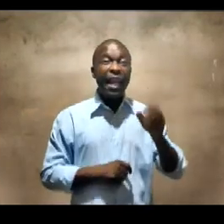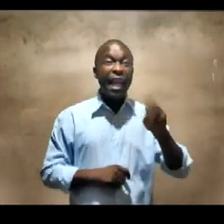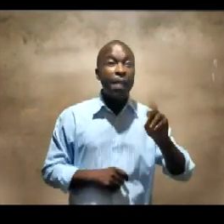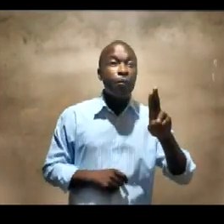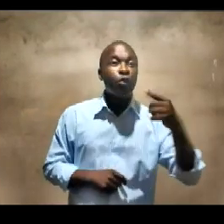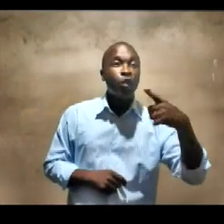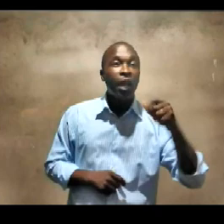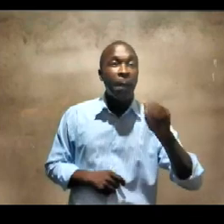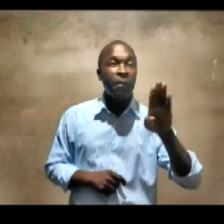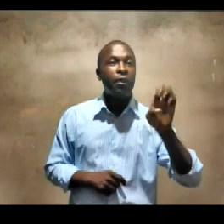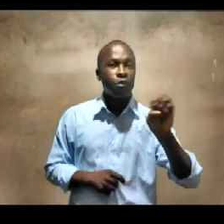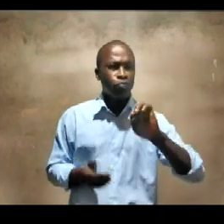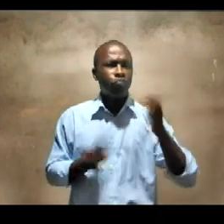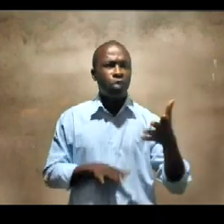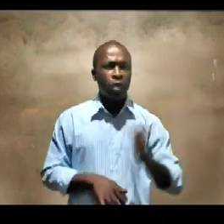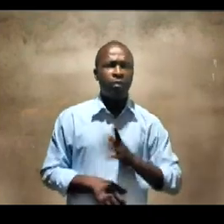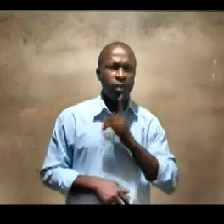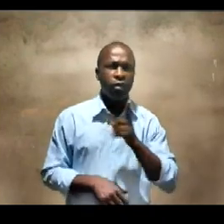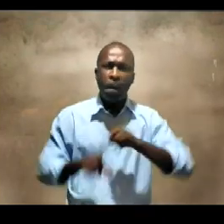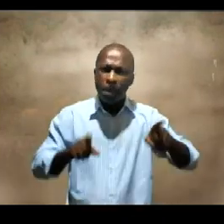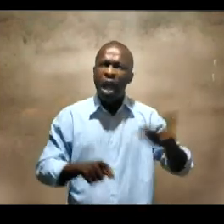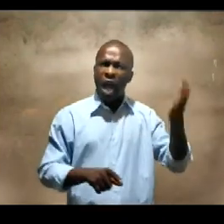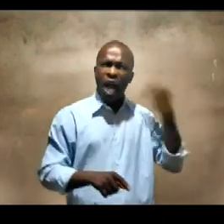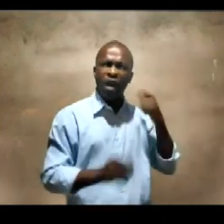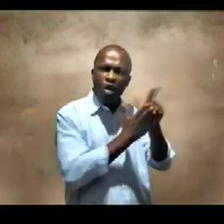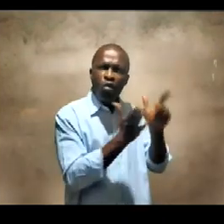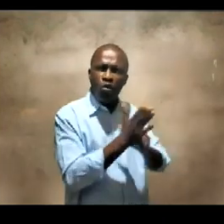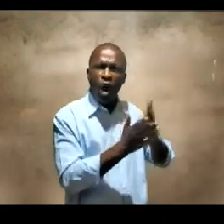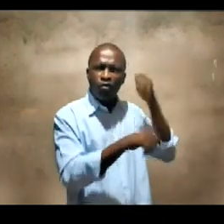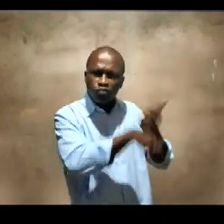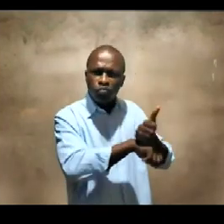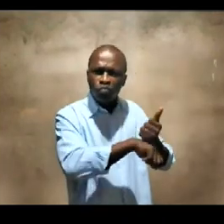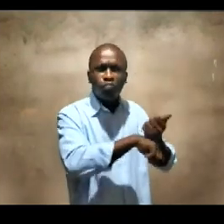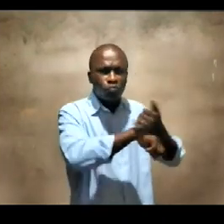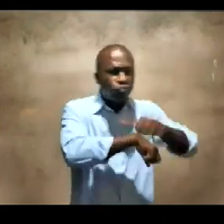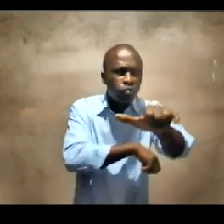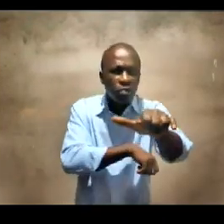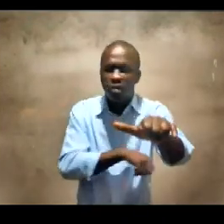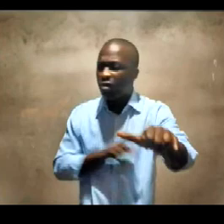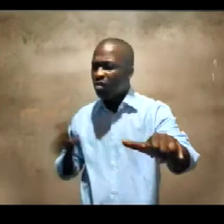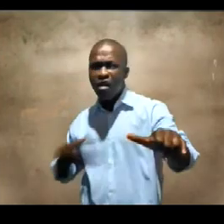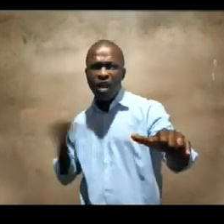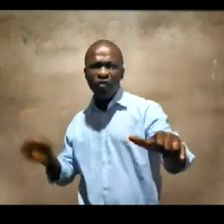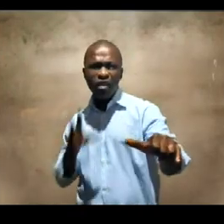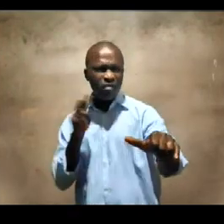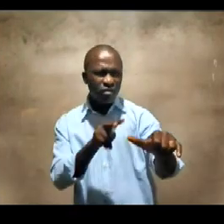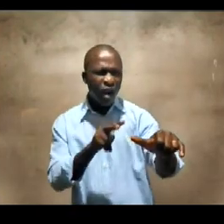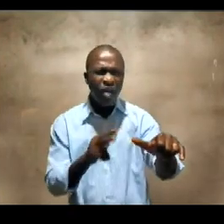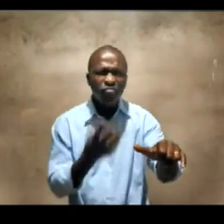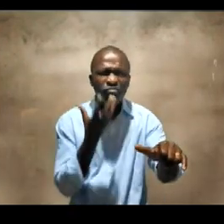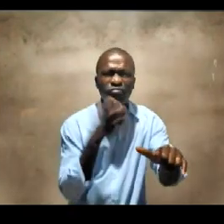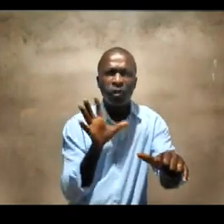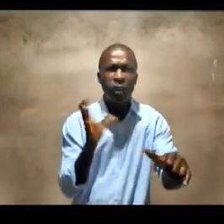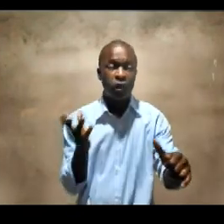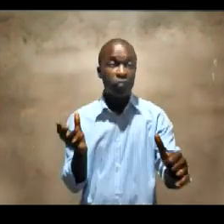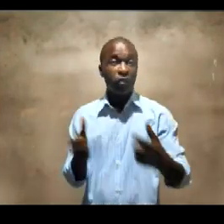vous savez, les sanctions, en fait, la levée des sanctions était liée à une amélioration du système démocratique et un